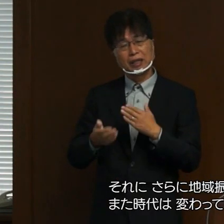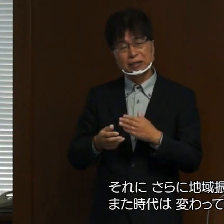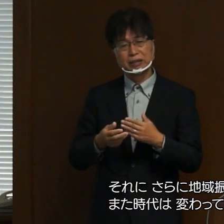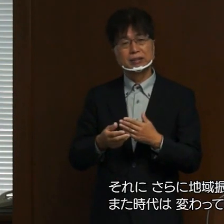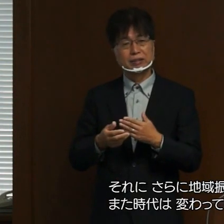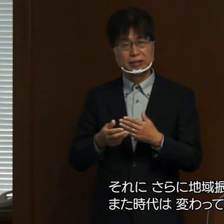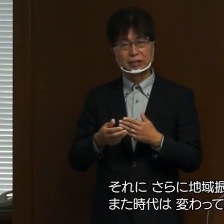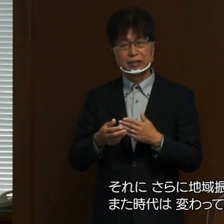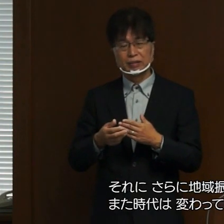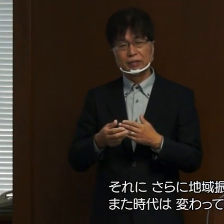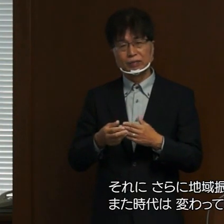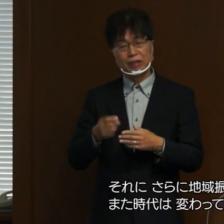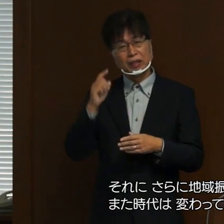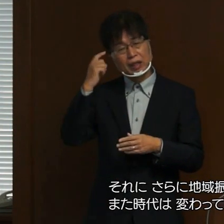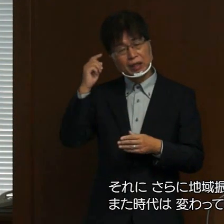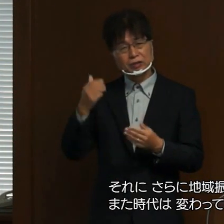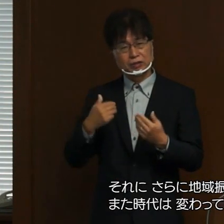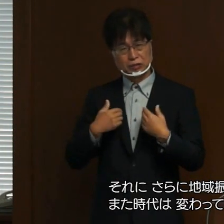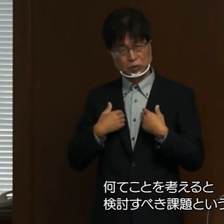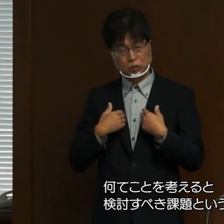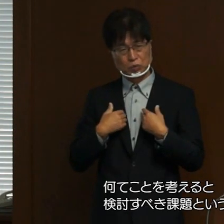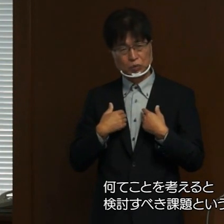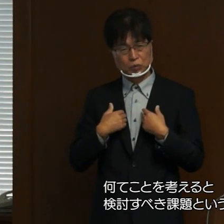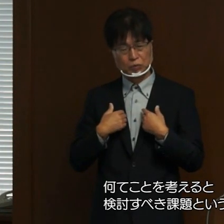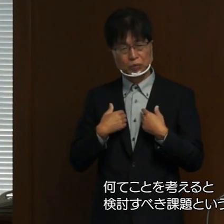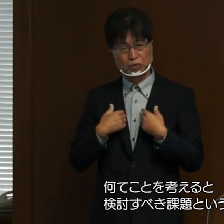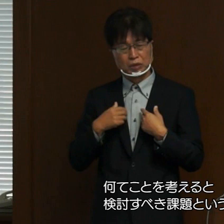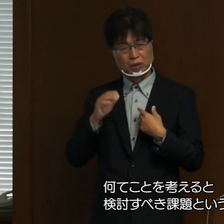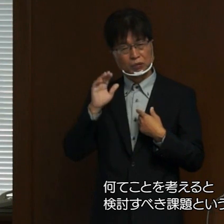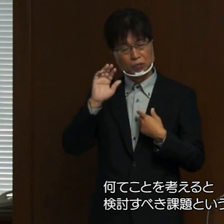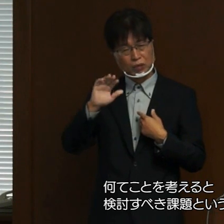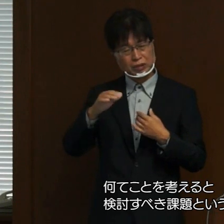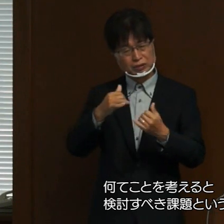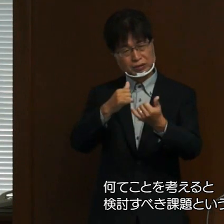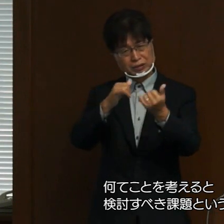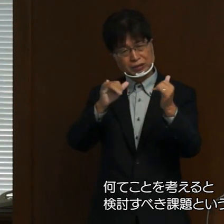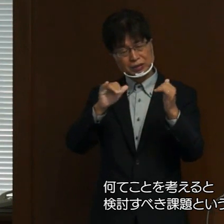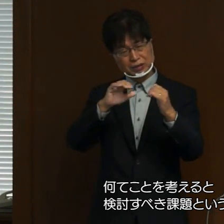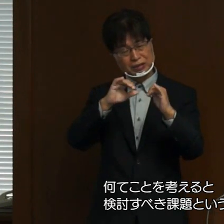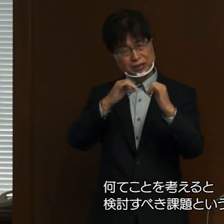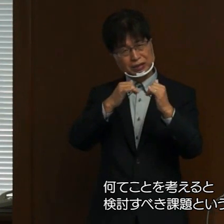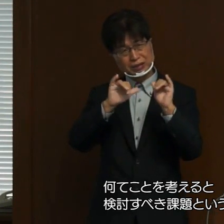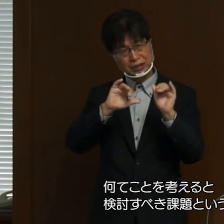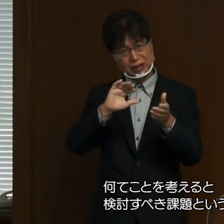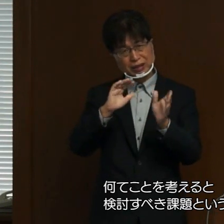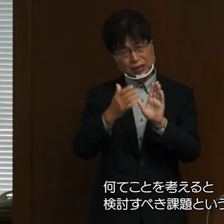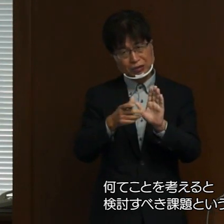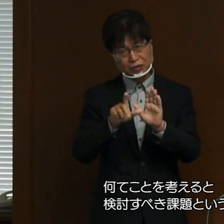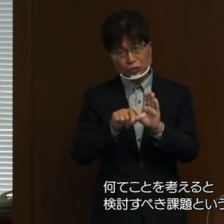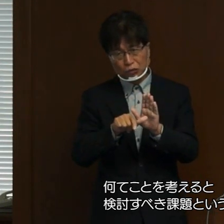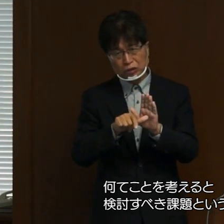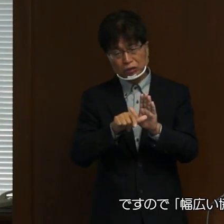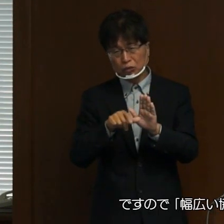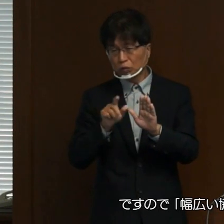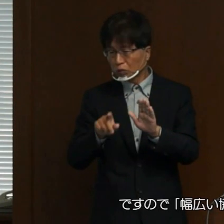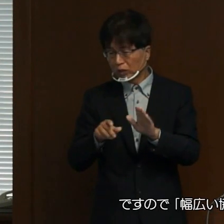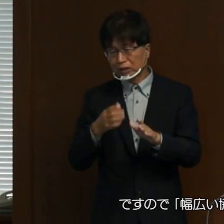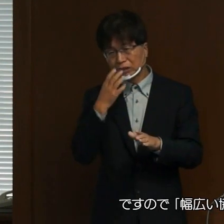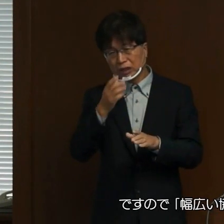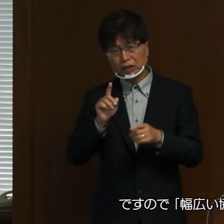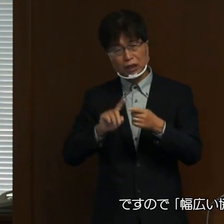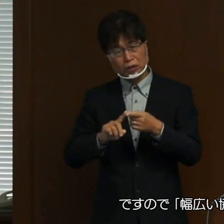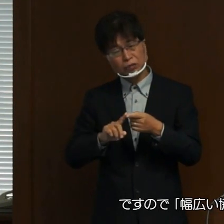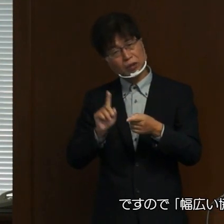域振興、そしてこれからまた時代を変わっていくので、なんてことを考えると検討すべき課題というのは多々あります。です